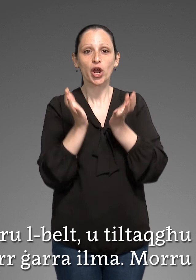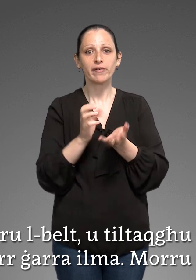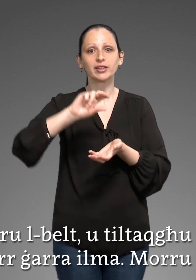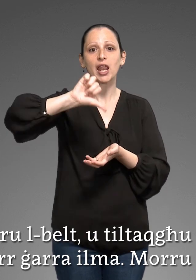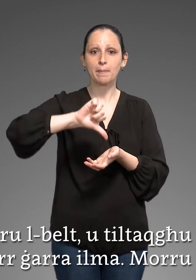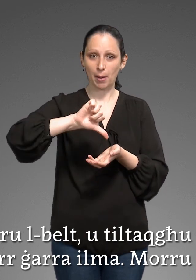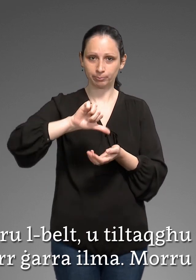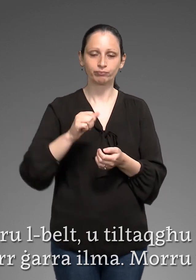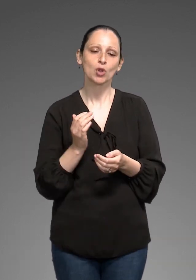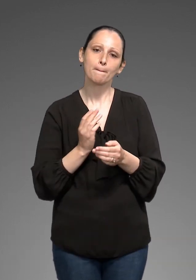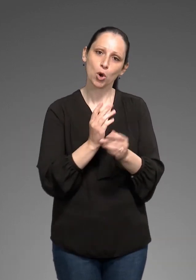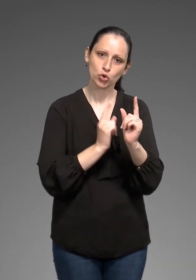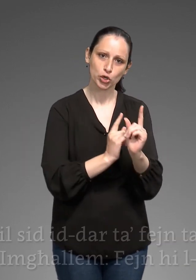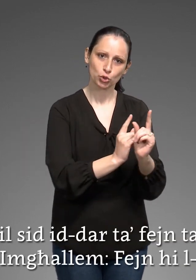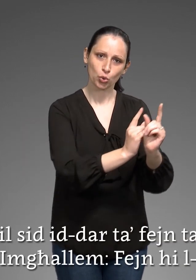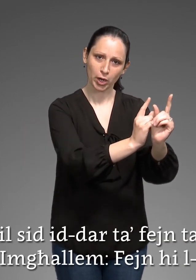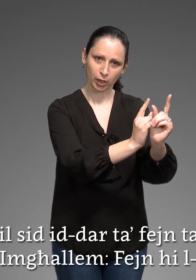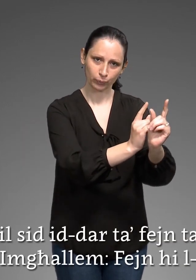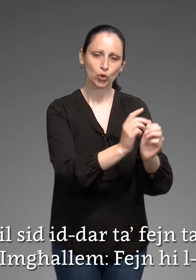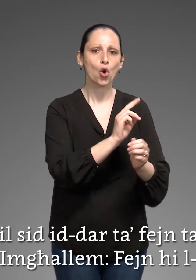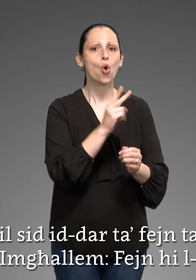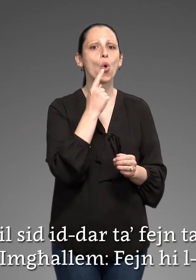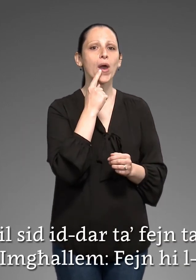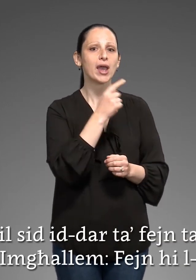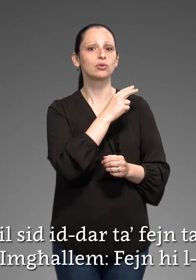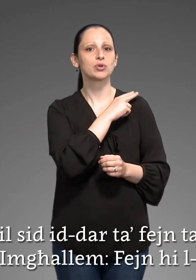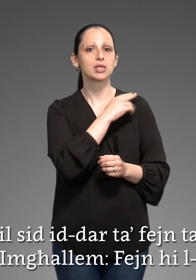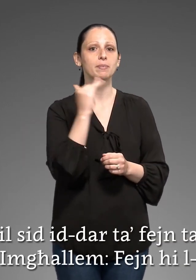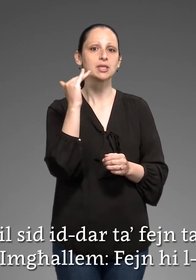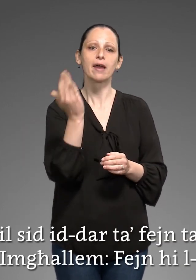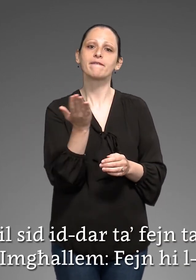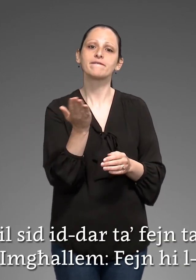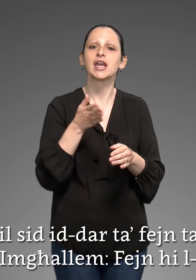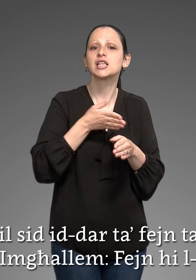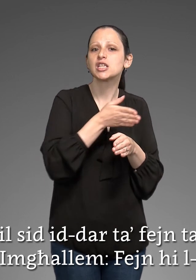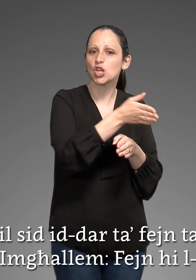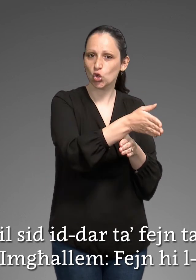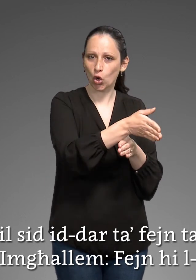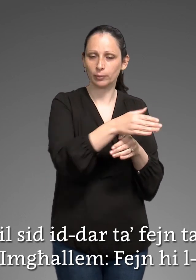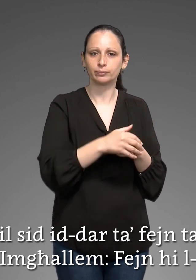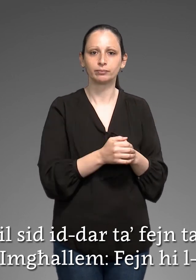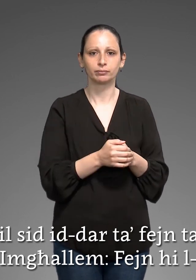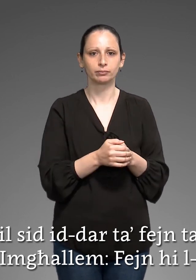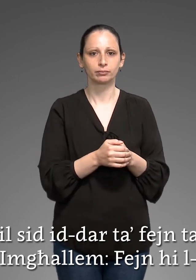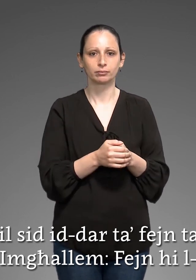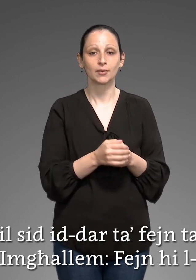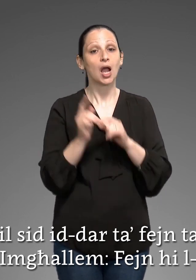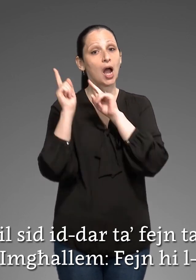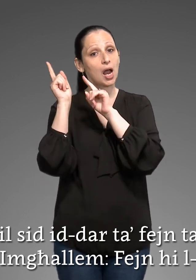Marru għarra iħ U wejdu li l-sit iddar Ta' fejn taraw hdiħel Għalek li maħllem